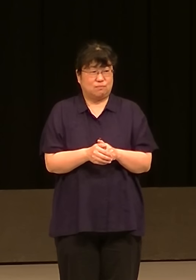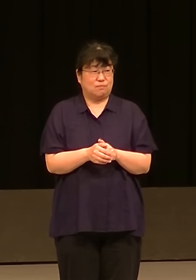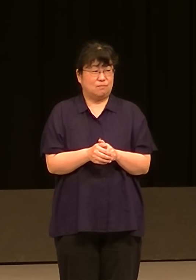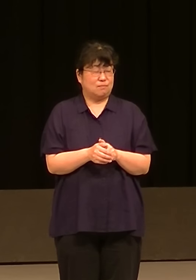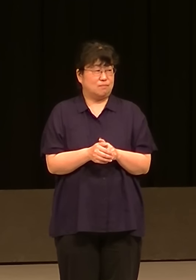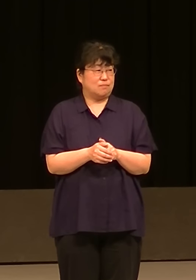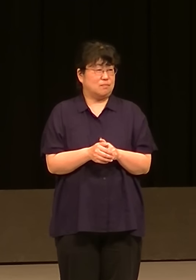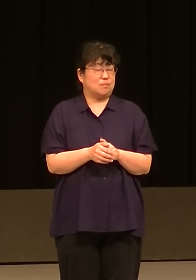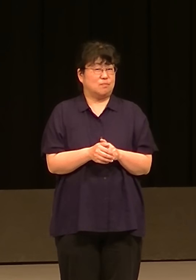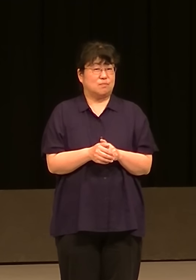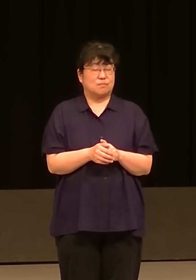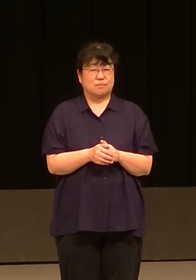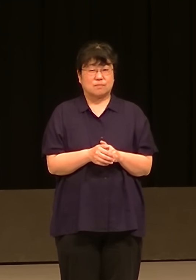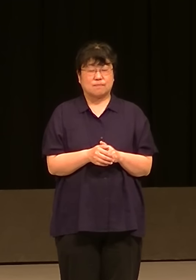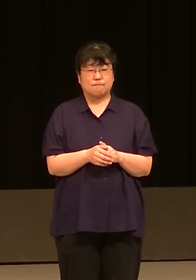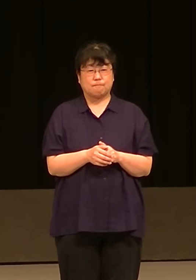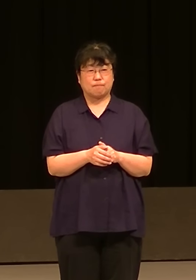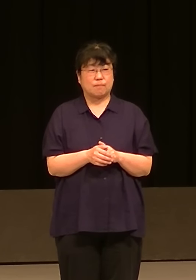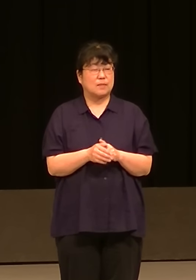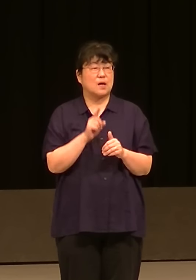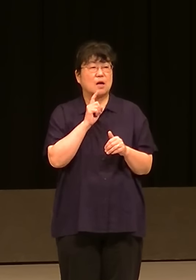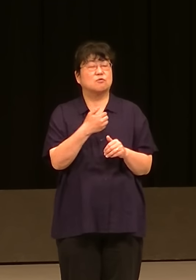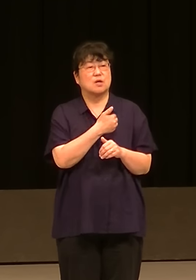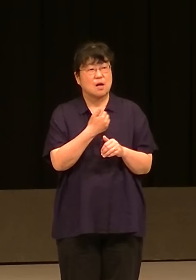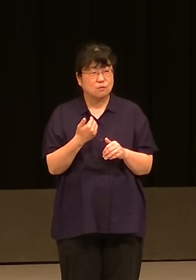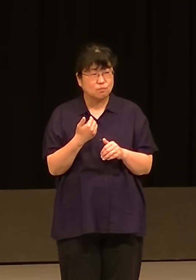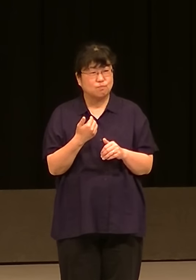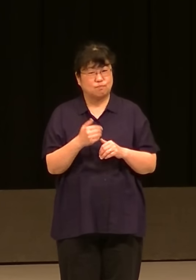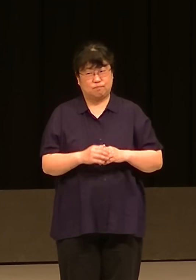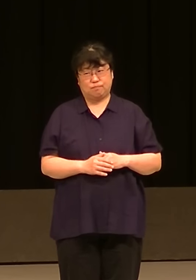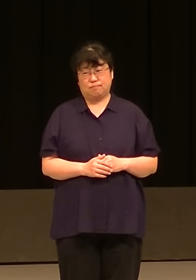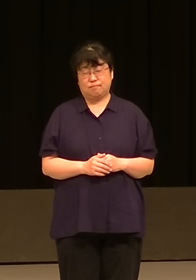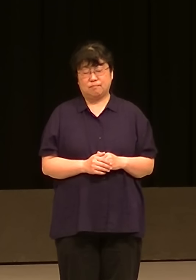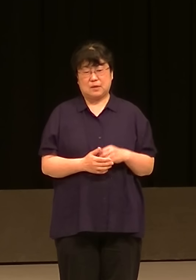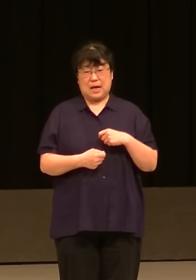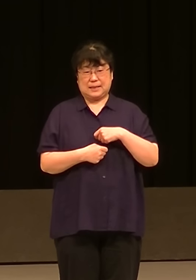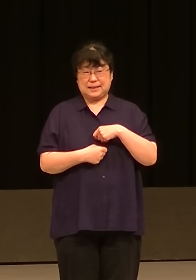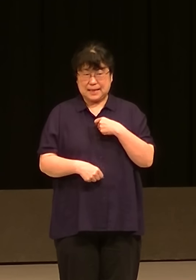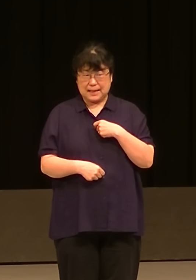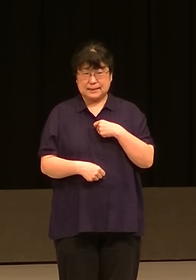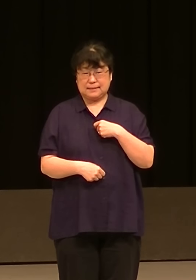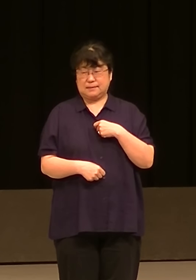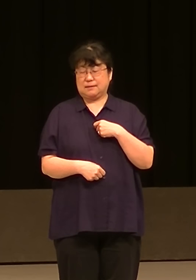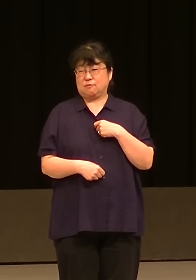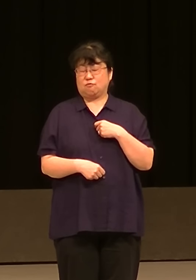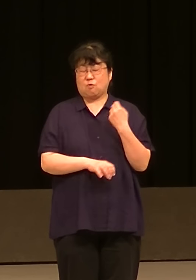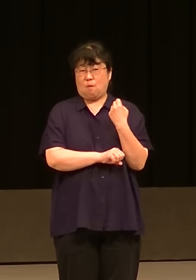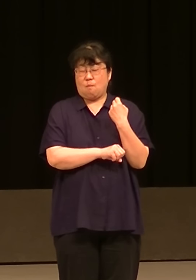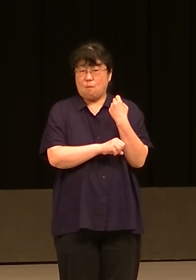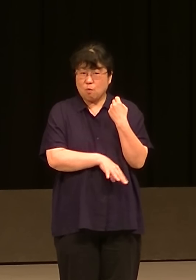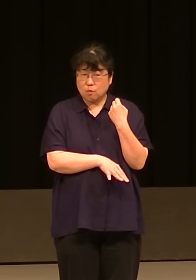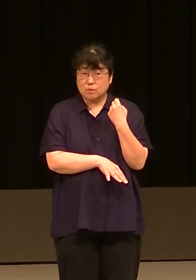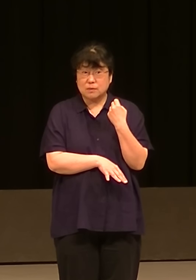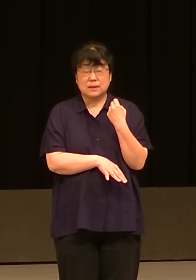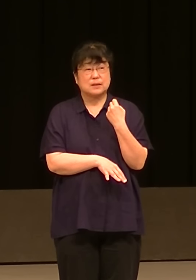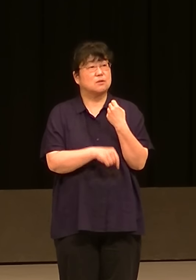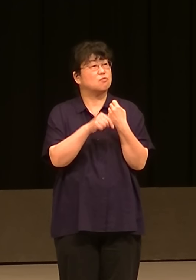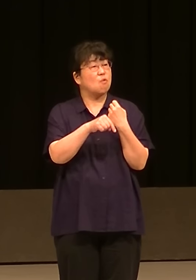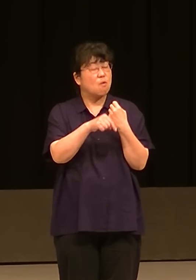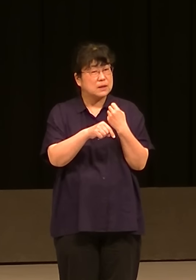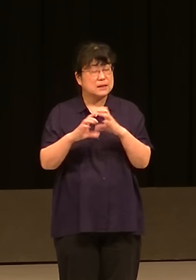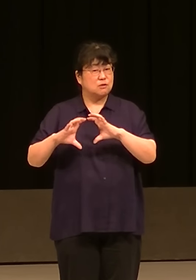存立するというふうに、言えると、思います。正義、を、基調とする、そしてそこに